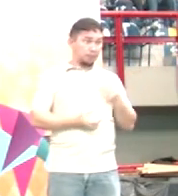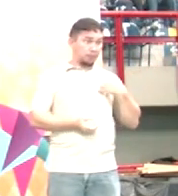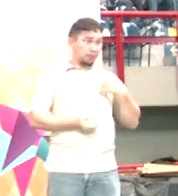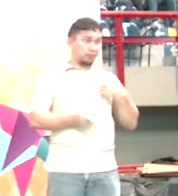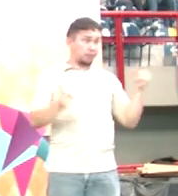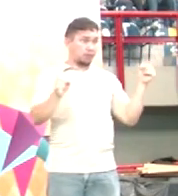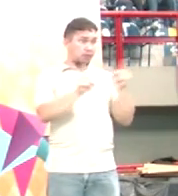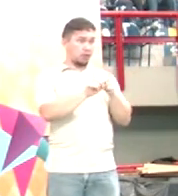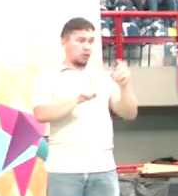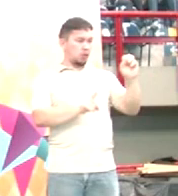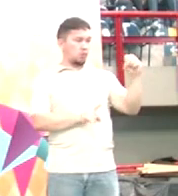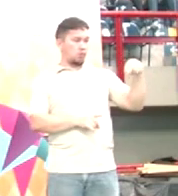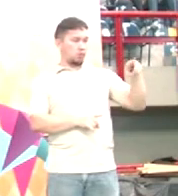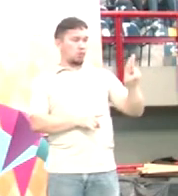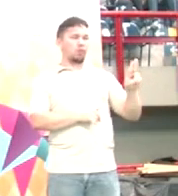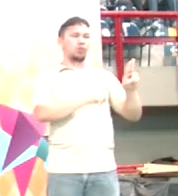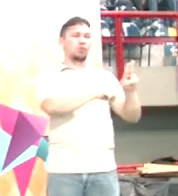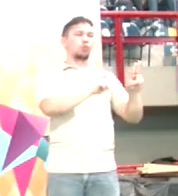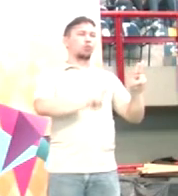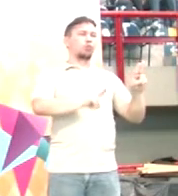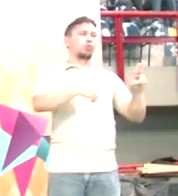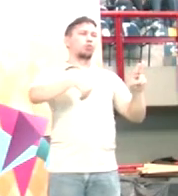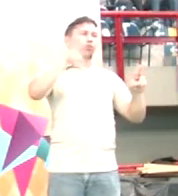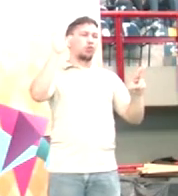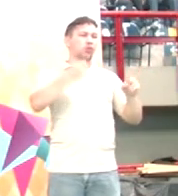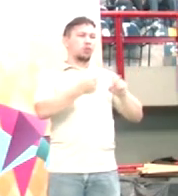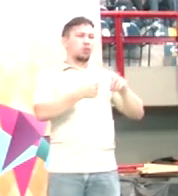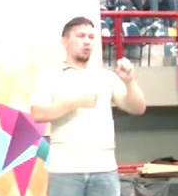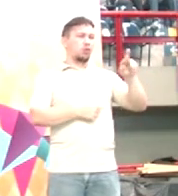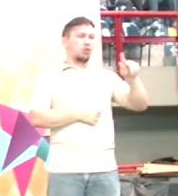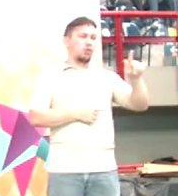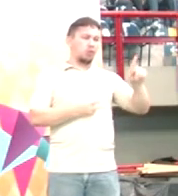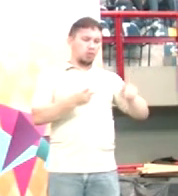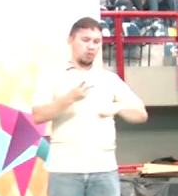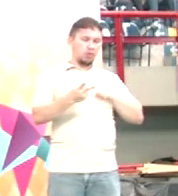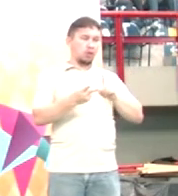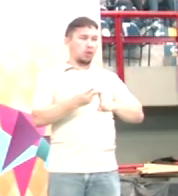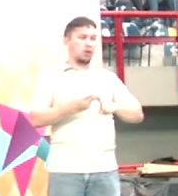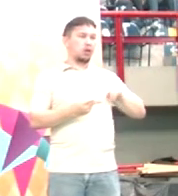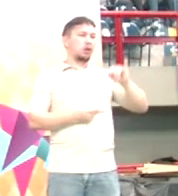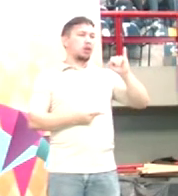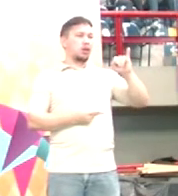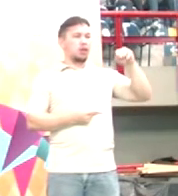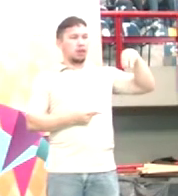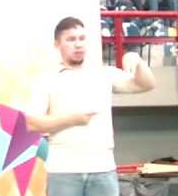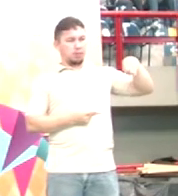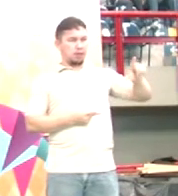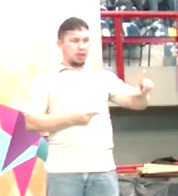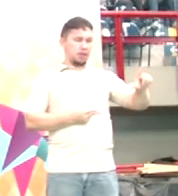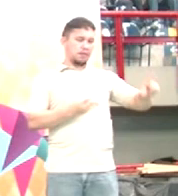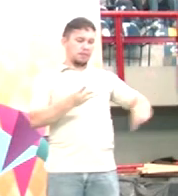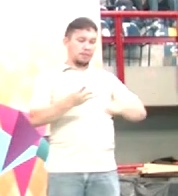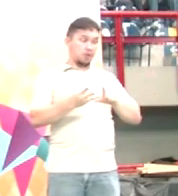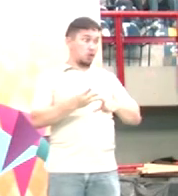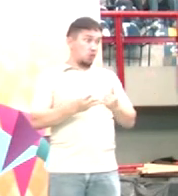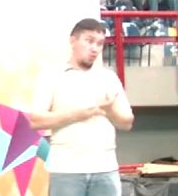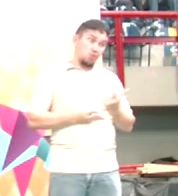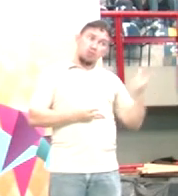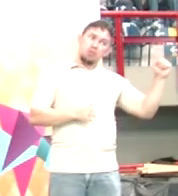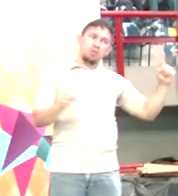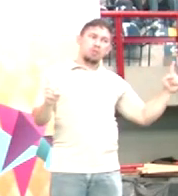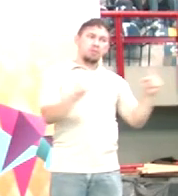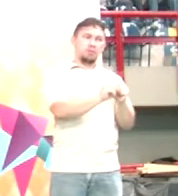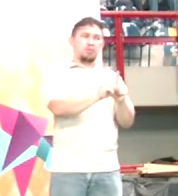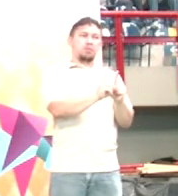a sigla já é bem corriqueira, como ONG, ONU, IML, agora, quando for